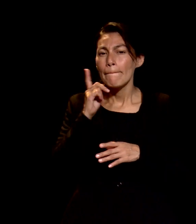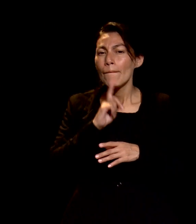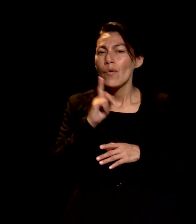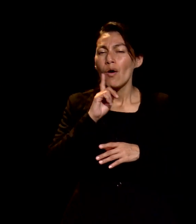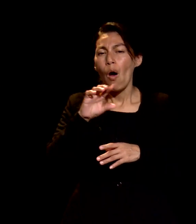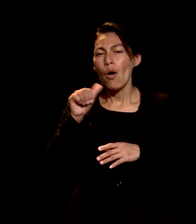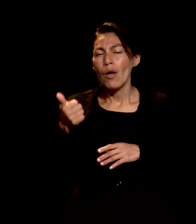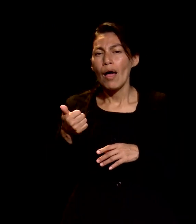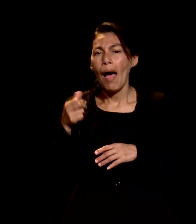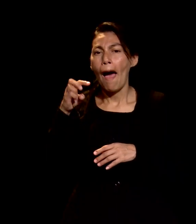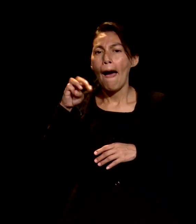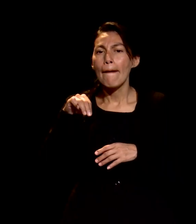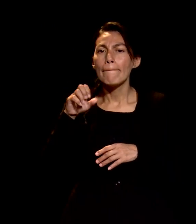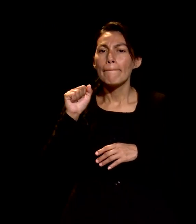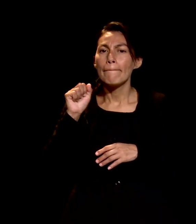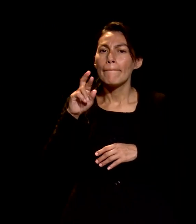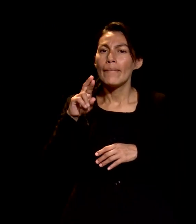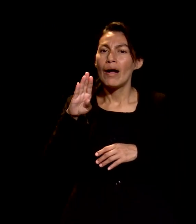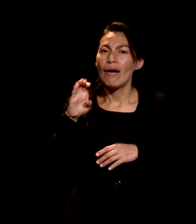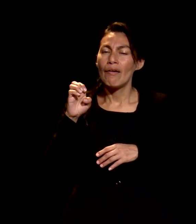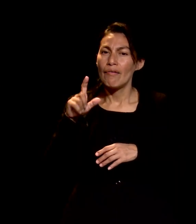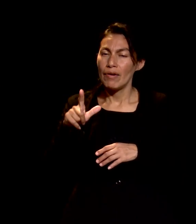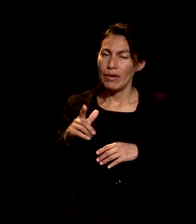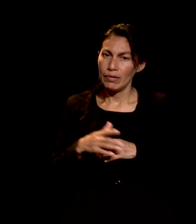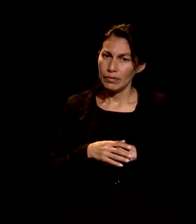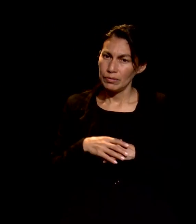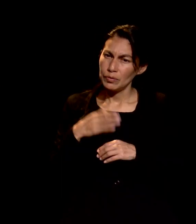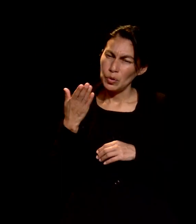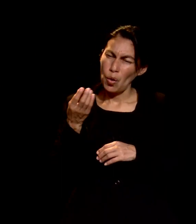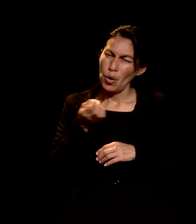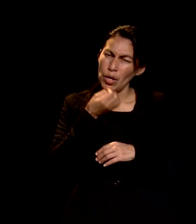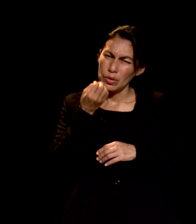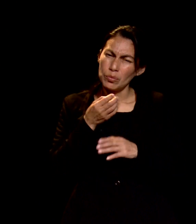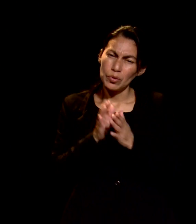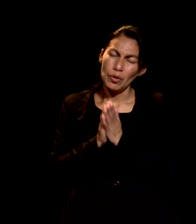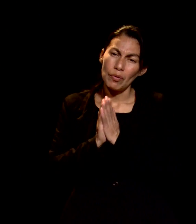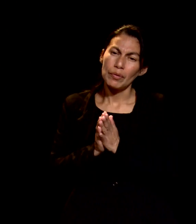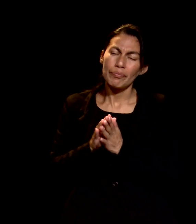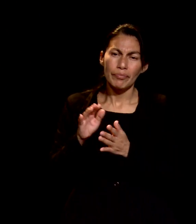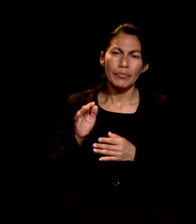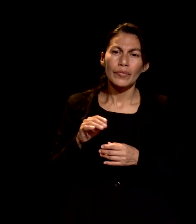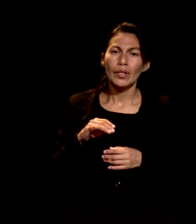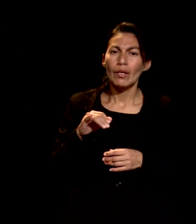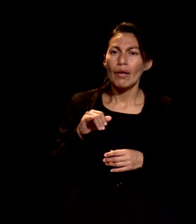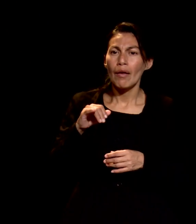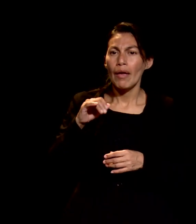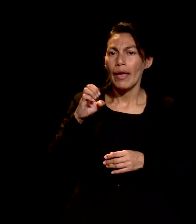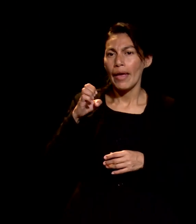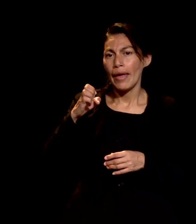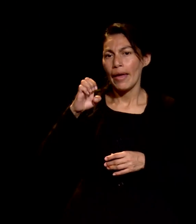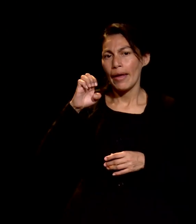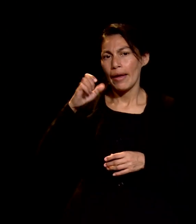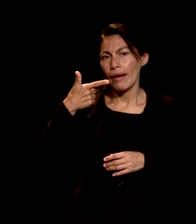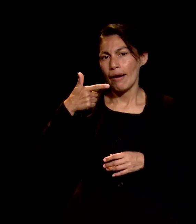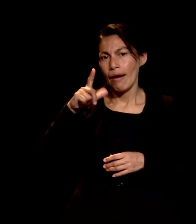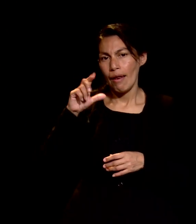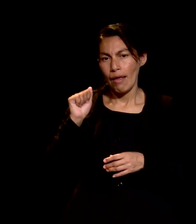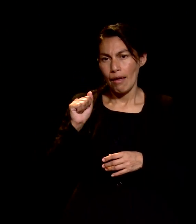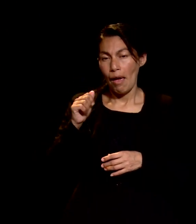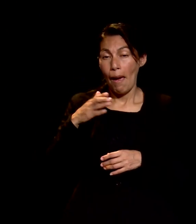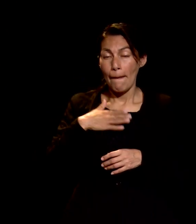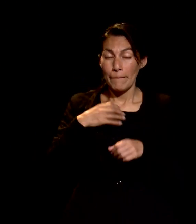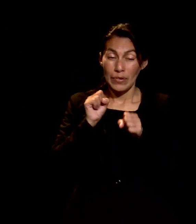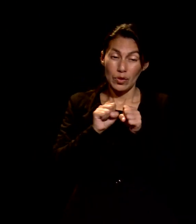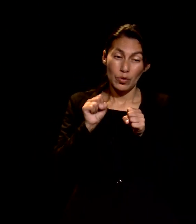cada uno de nosotros En Cristo Amén Amén Marbe Gracias Egla Rubí Bendiciones Pido oración por un